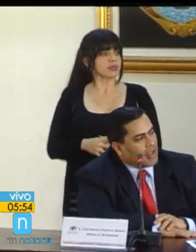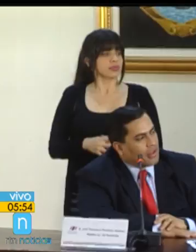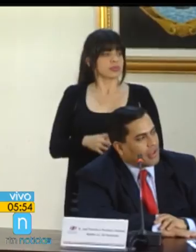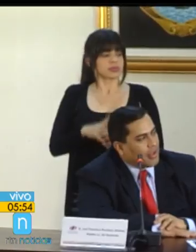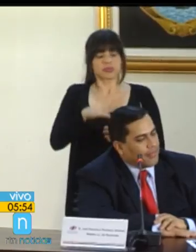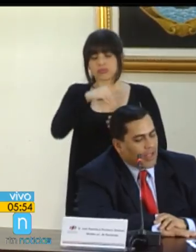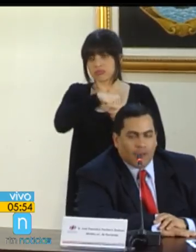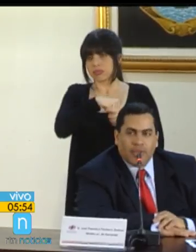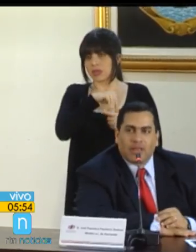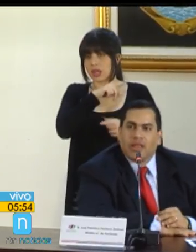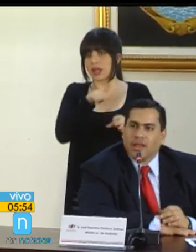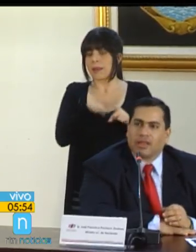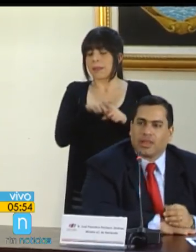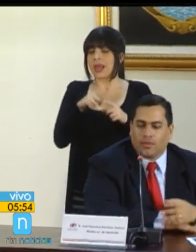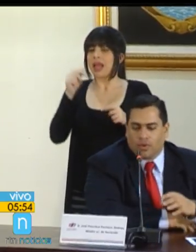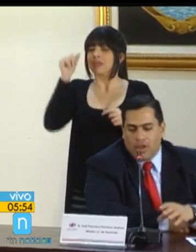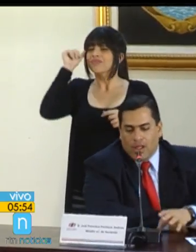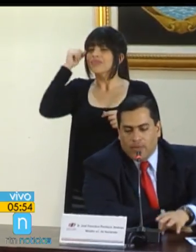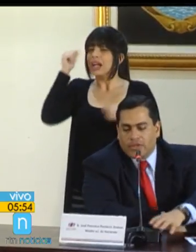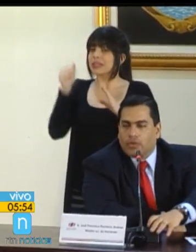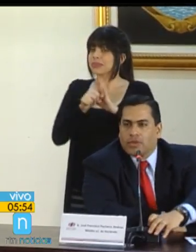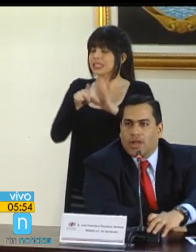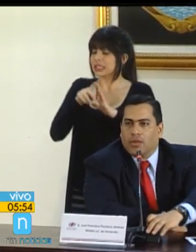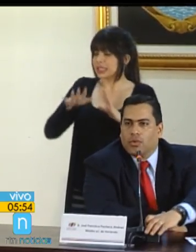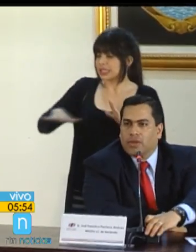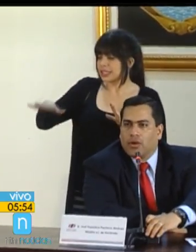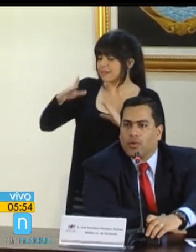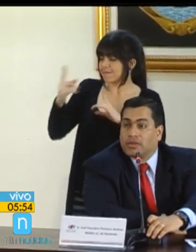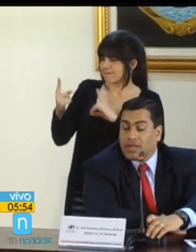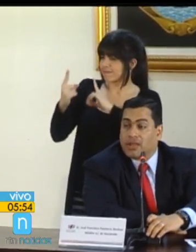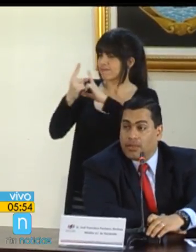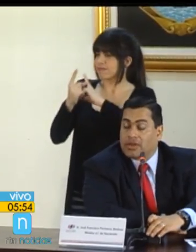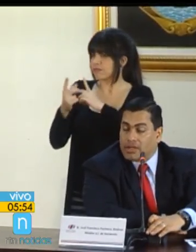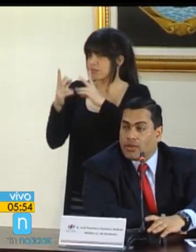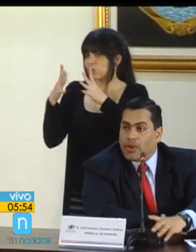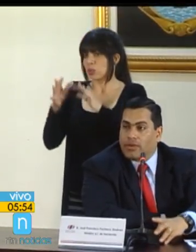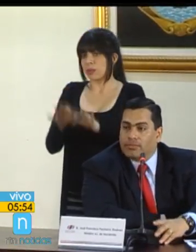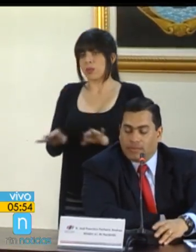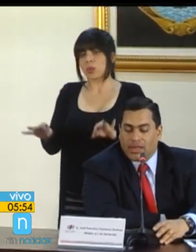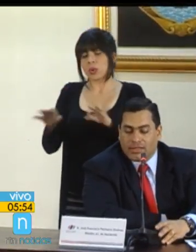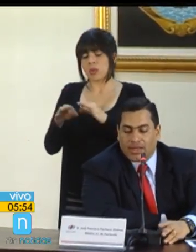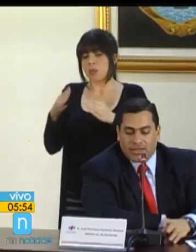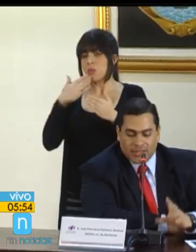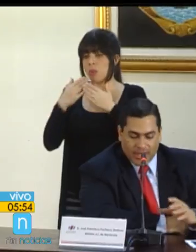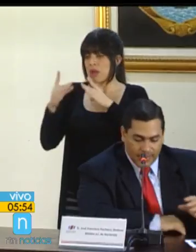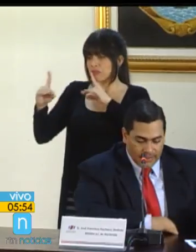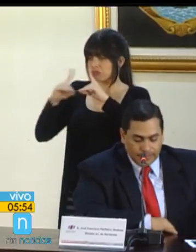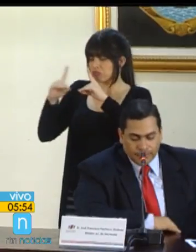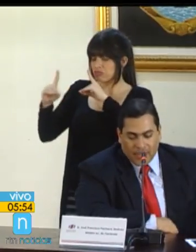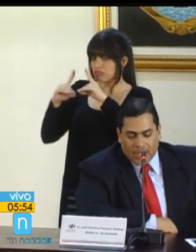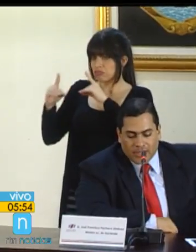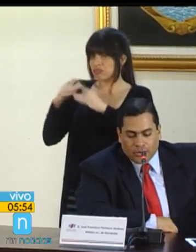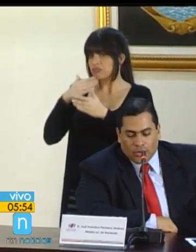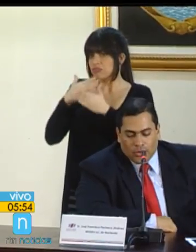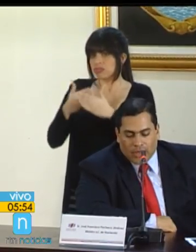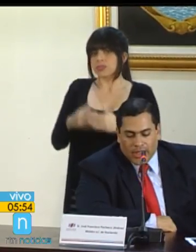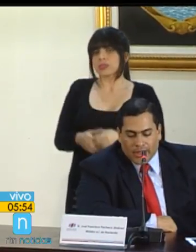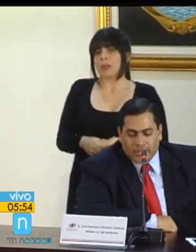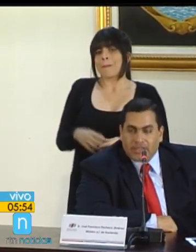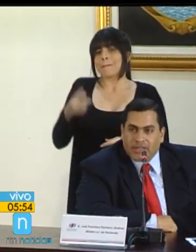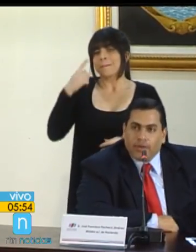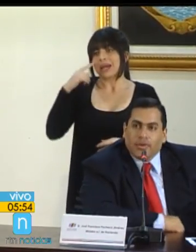Reiterar aquí que en el ambiente legislativo hemos encontrado un diálogo bastante bueno, hay que ser en